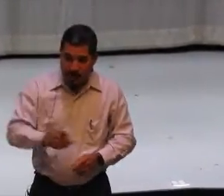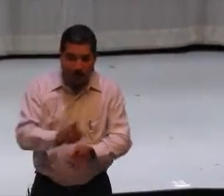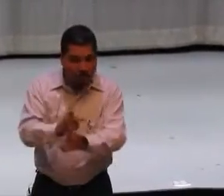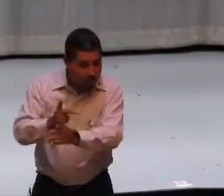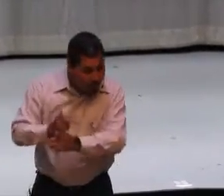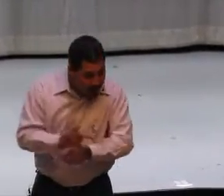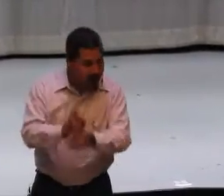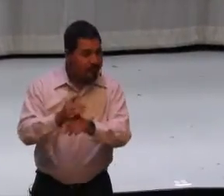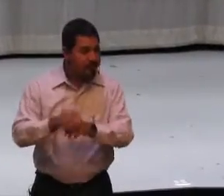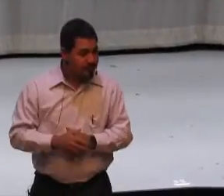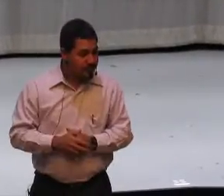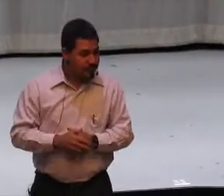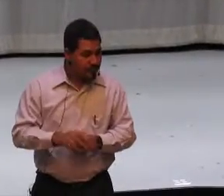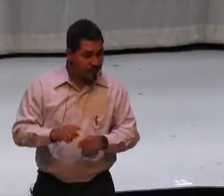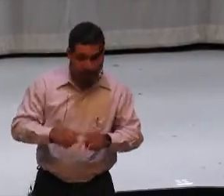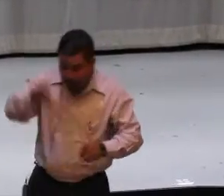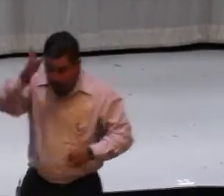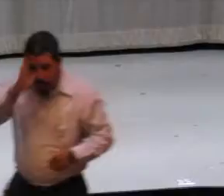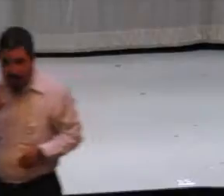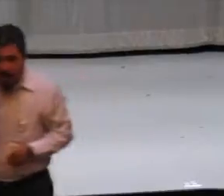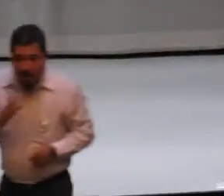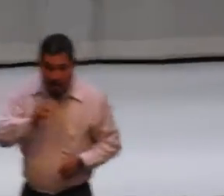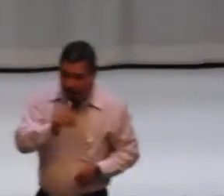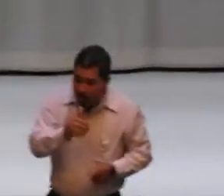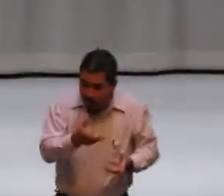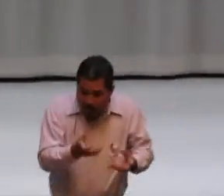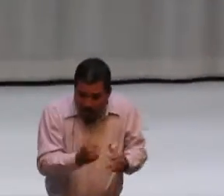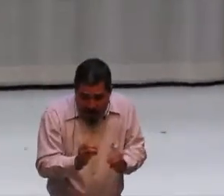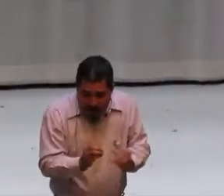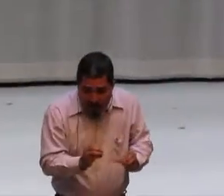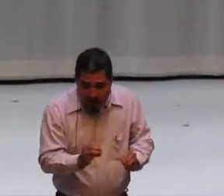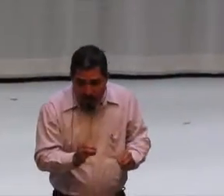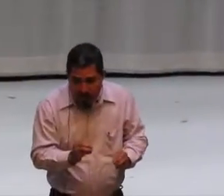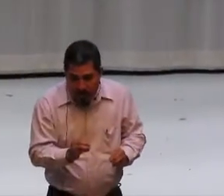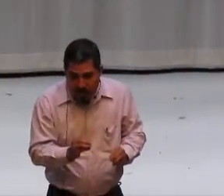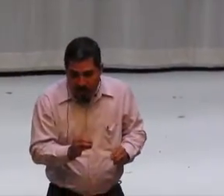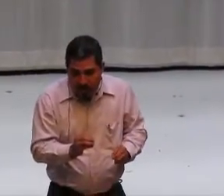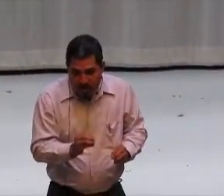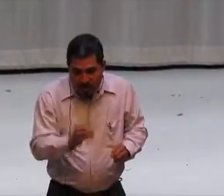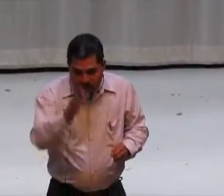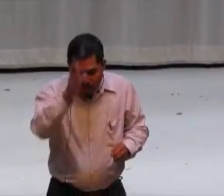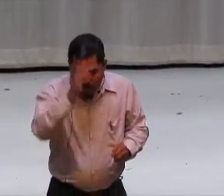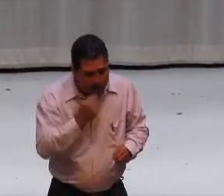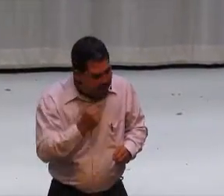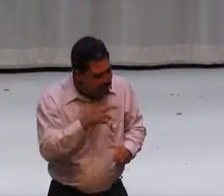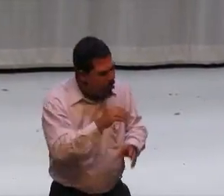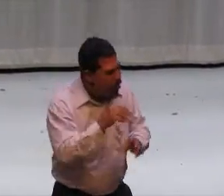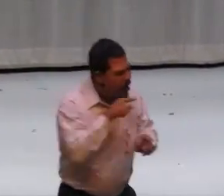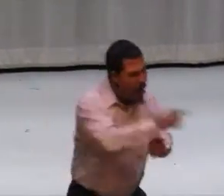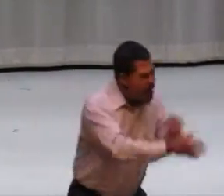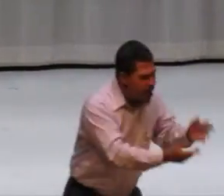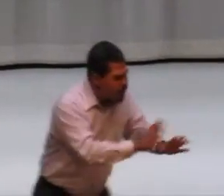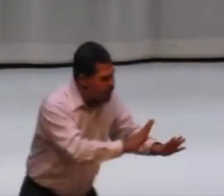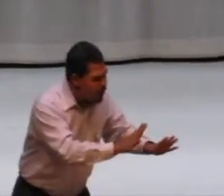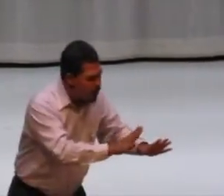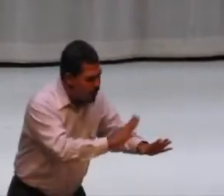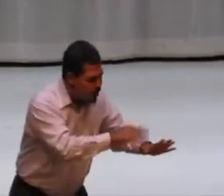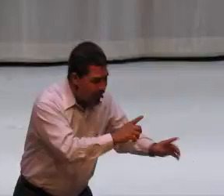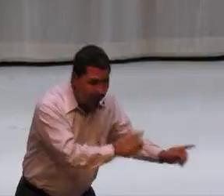Estamos mirando. Pero Dios no quiere eso. Dios dice, no, allá al infierno no.